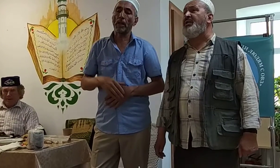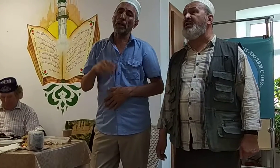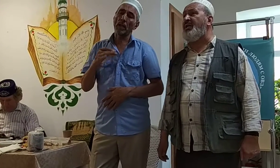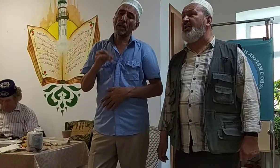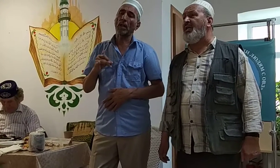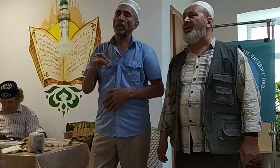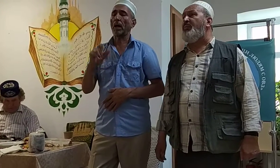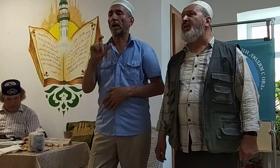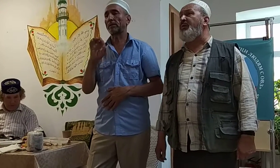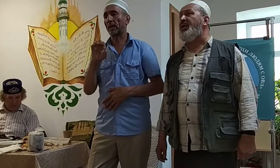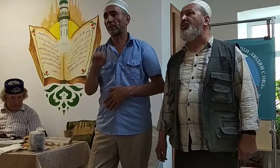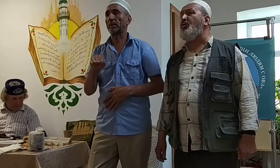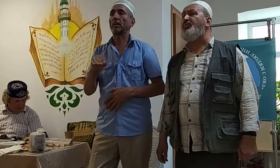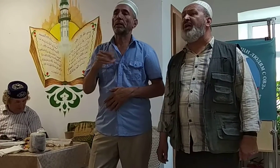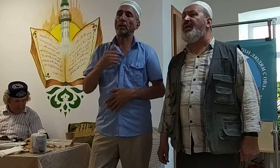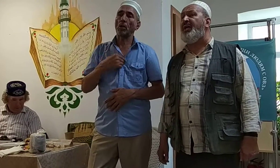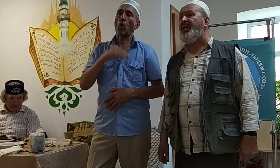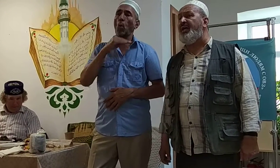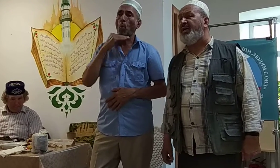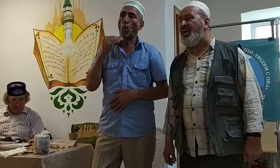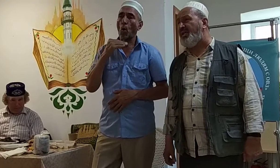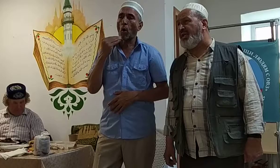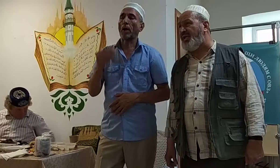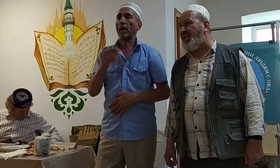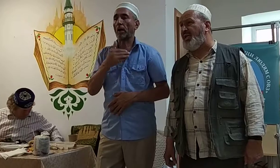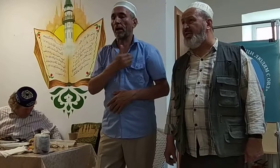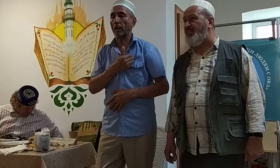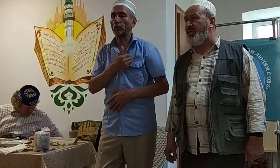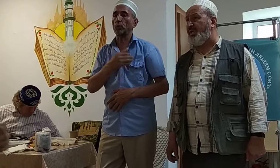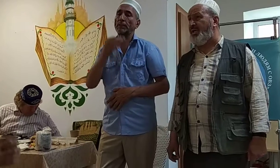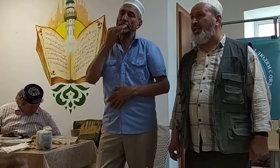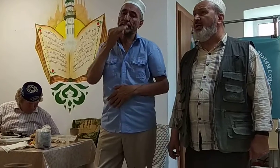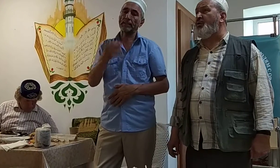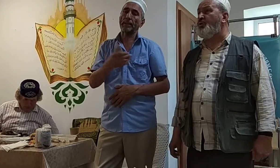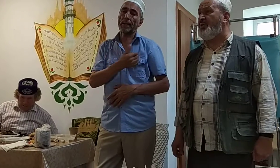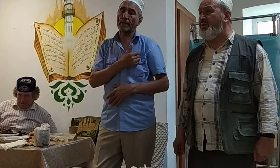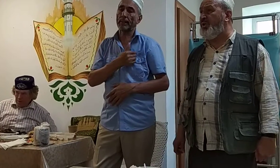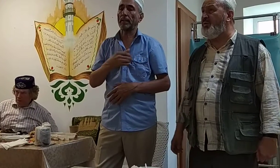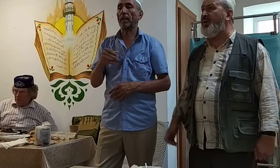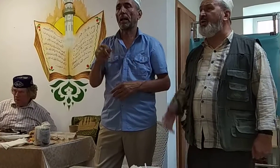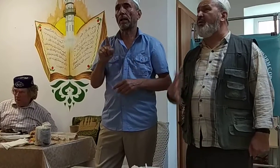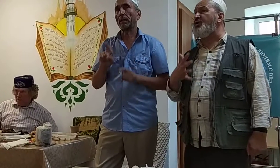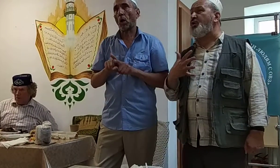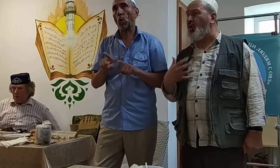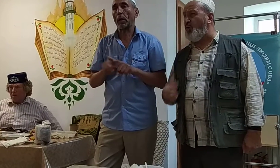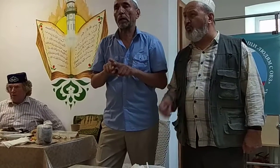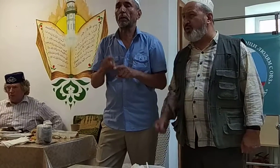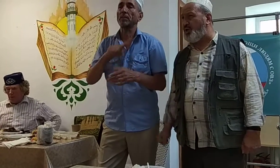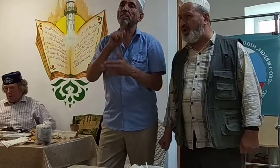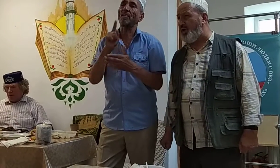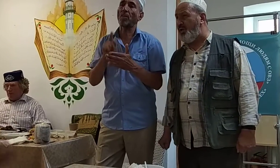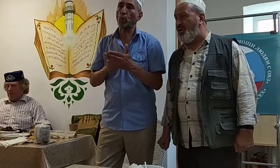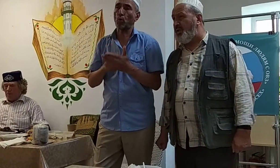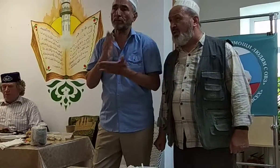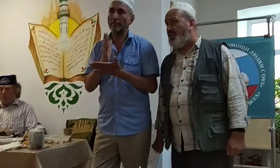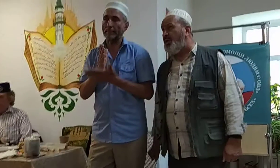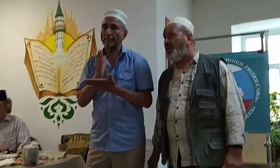Ey Hazire, bana meyindi kükten neyen eğitim getirliydi meyindi? Şunda bile bir sırağı bir